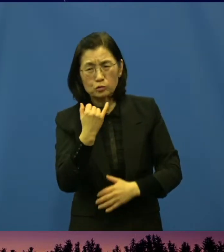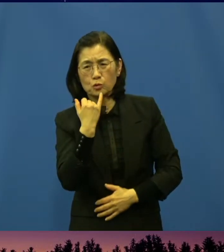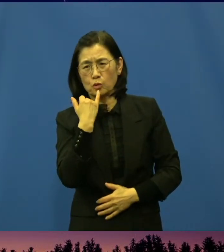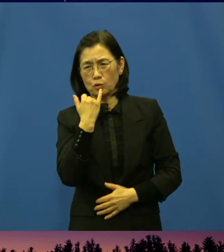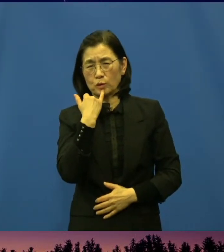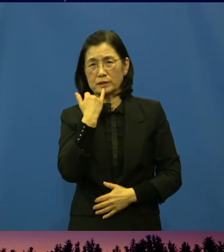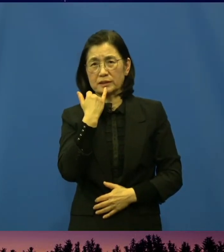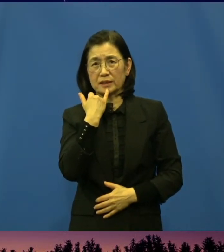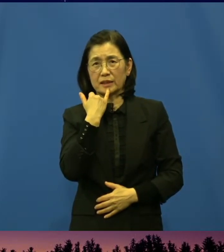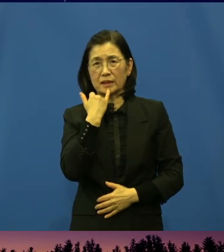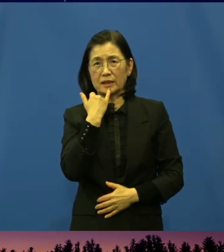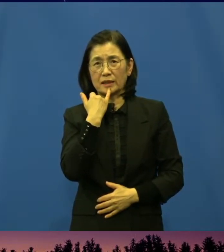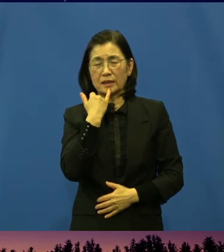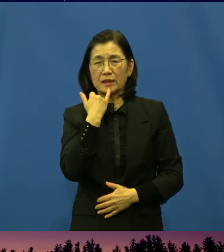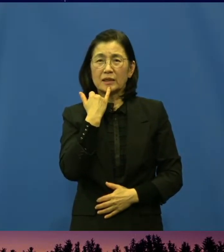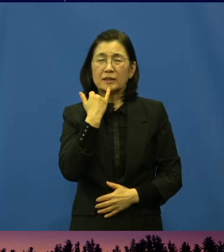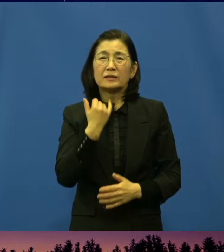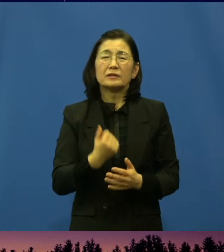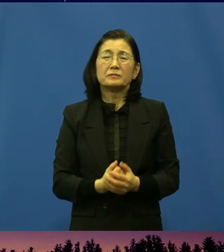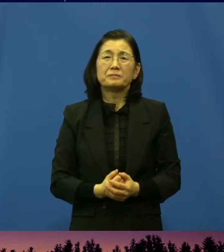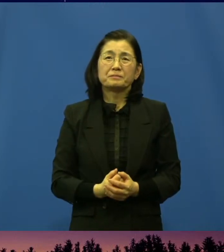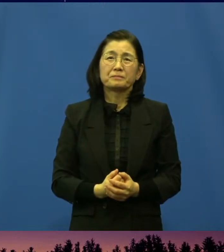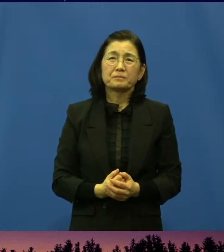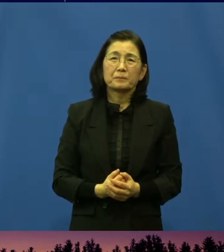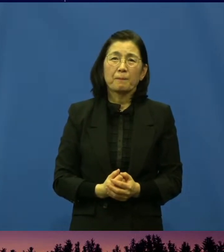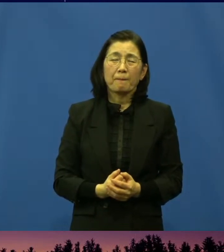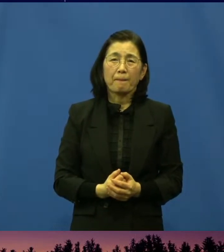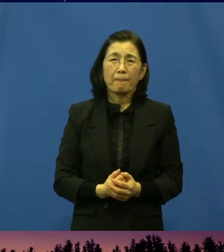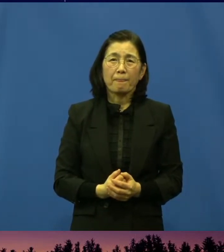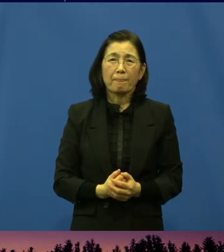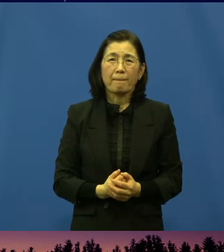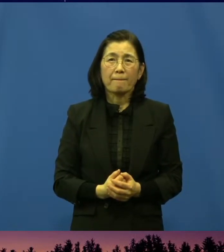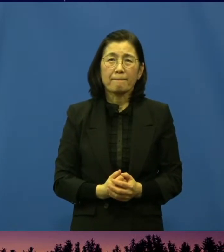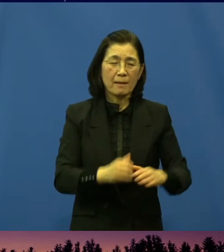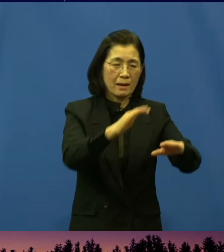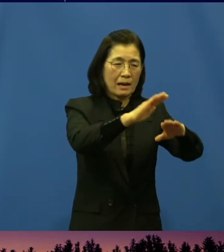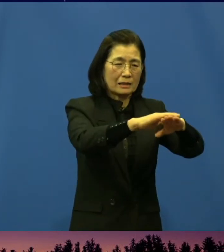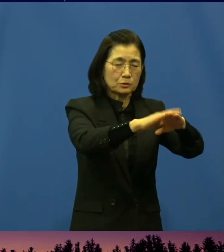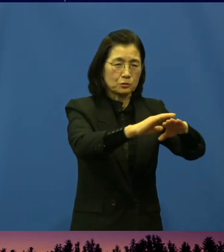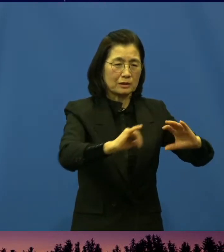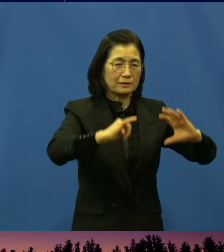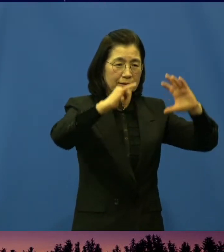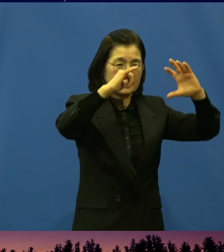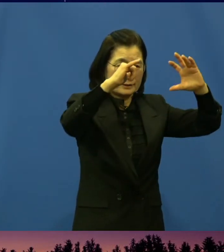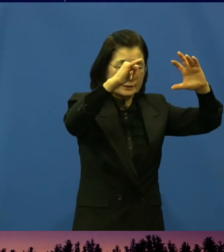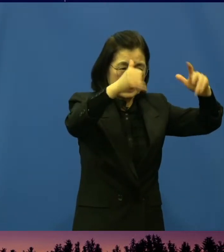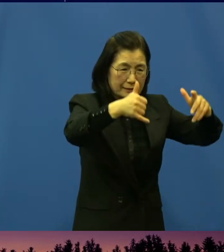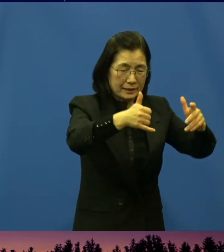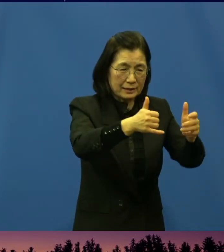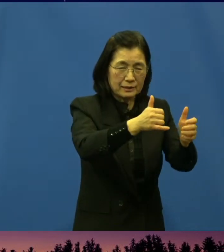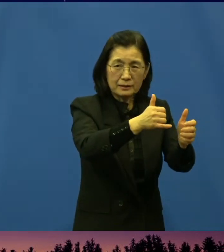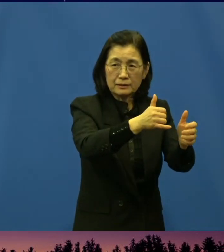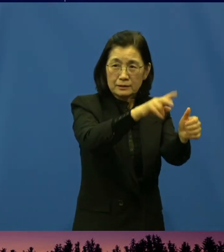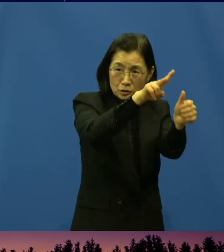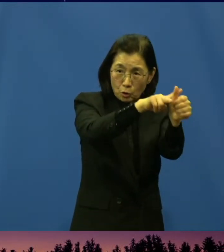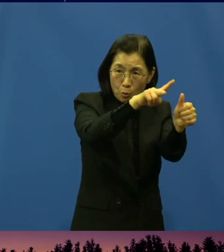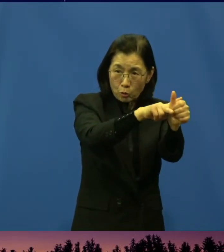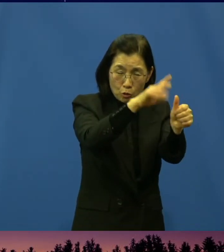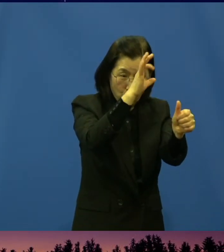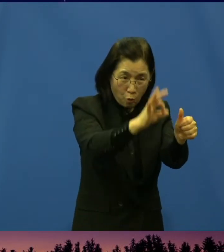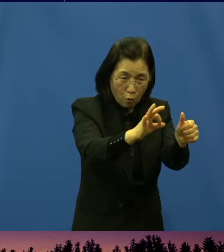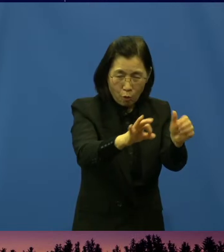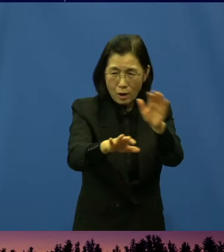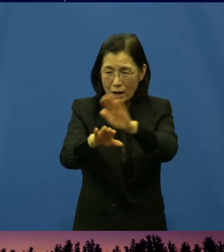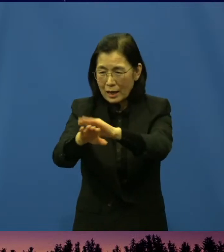한 손에는 성경, 이게 균형이 있어야 된다. 세상을 알아야 되고 하나님 말씀 알아야 된다.